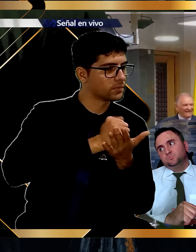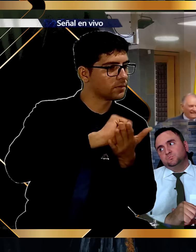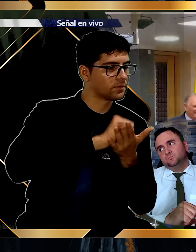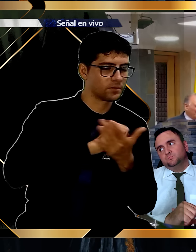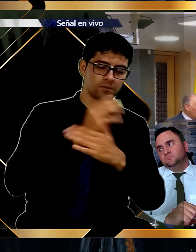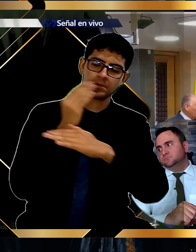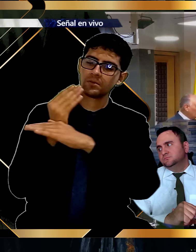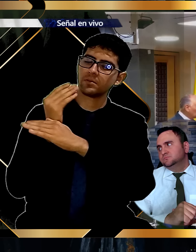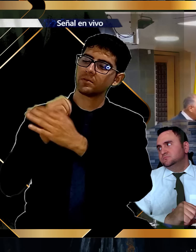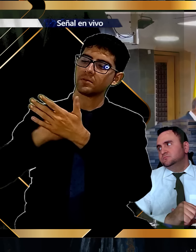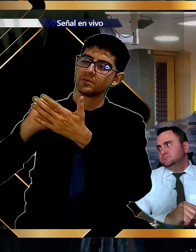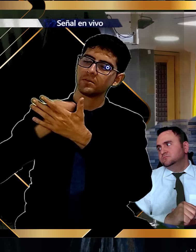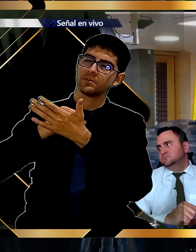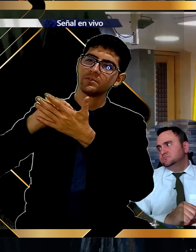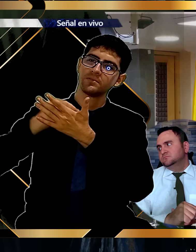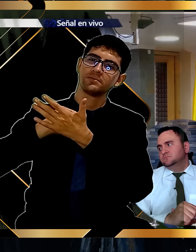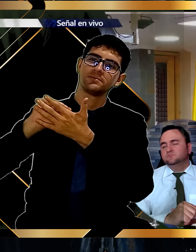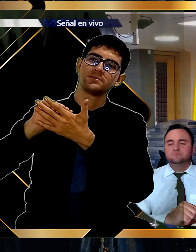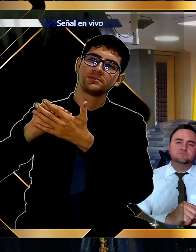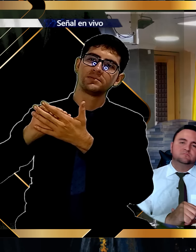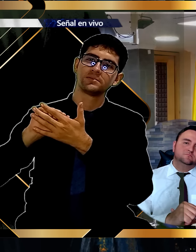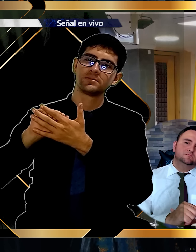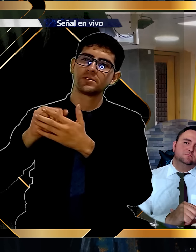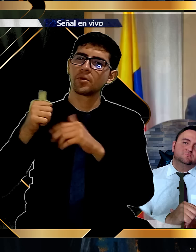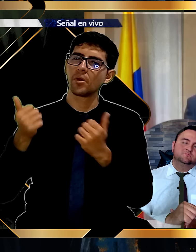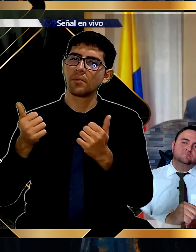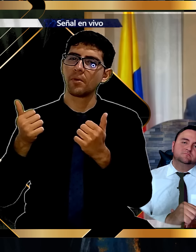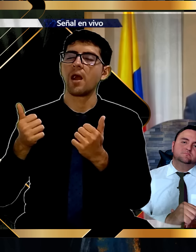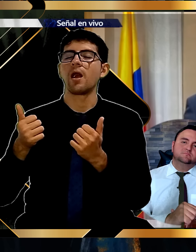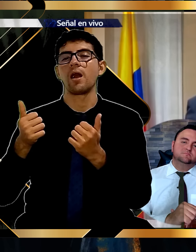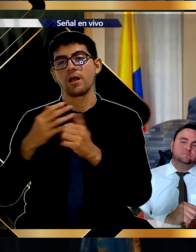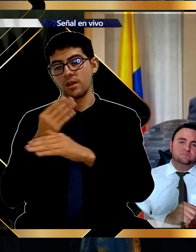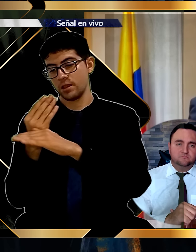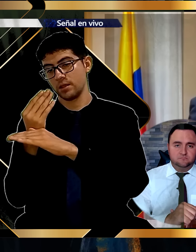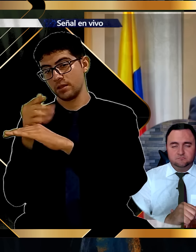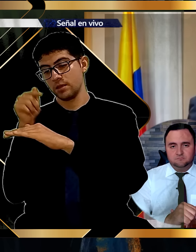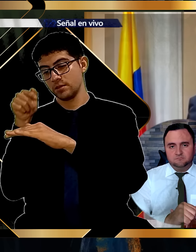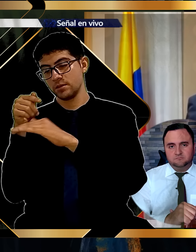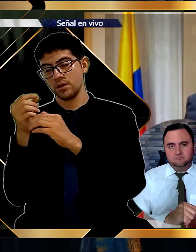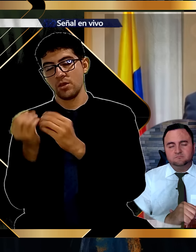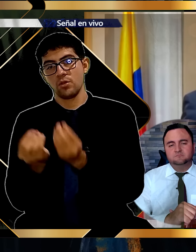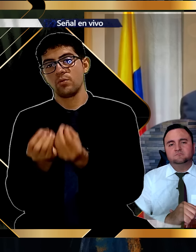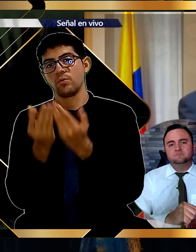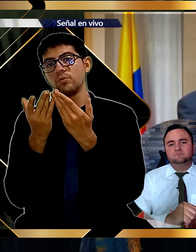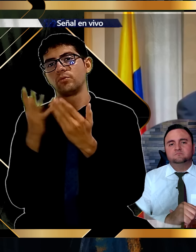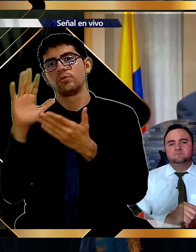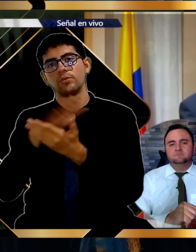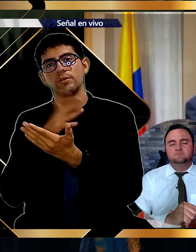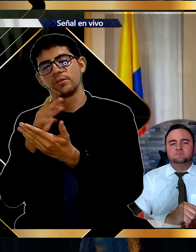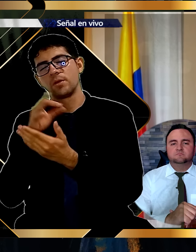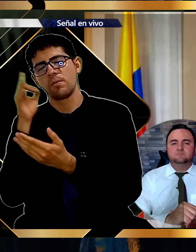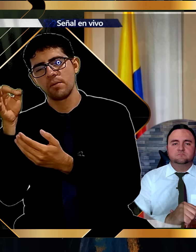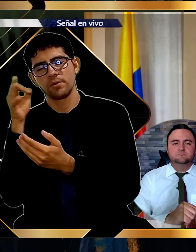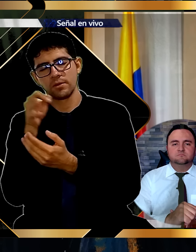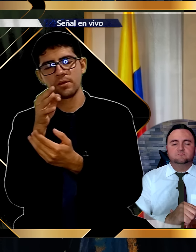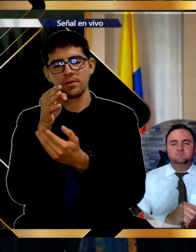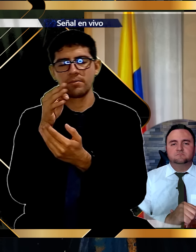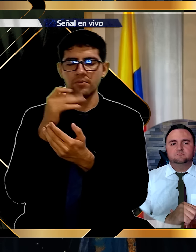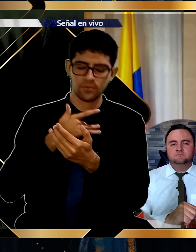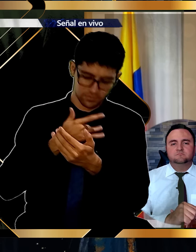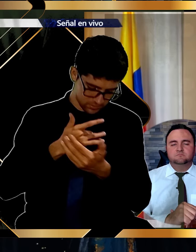Es que la lavamos cada culto, ¿cierto? Somos lavados por la palabra. Jesús dijo: vosotros ya estáis limpios por la palabra que yo